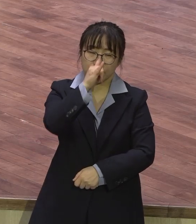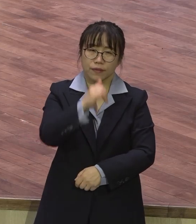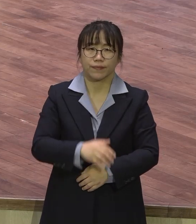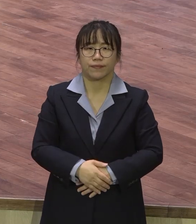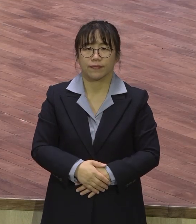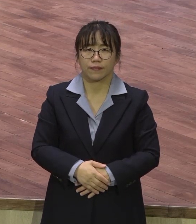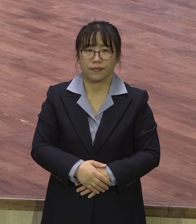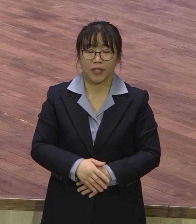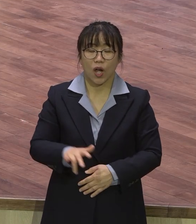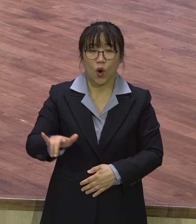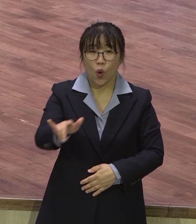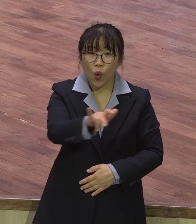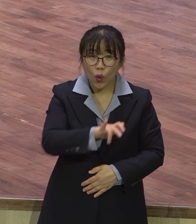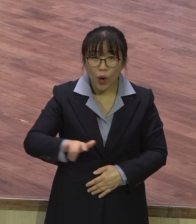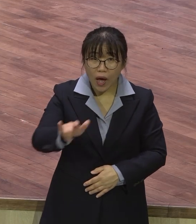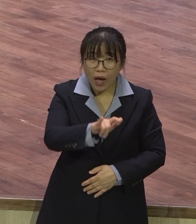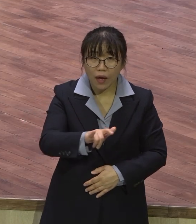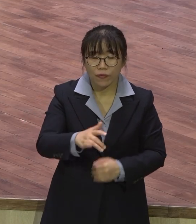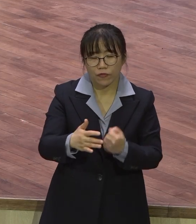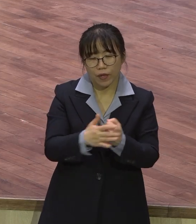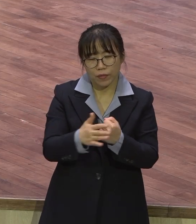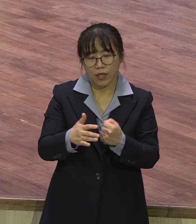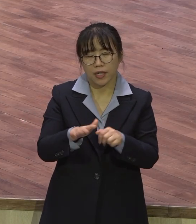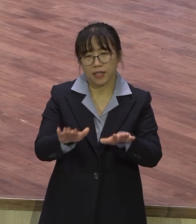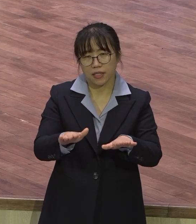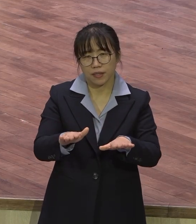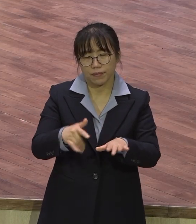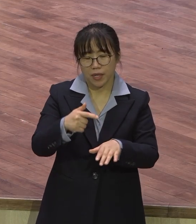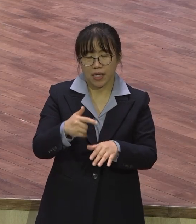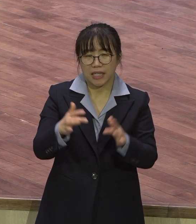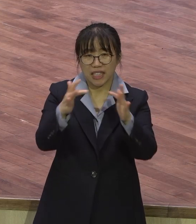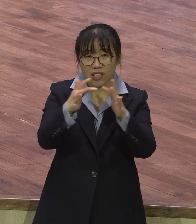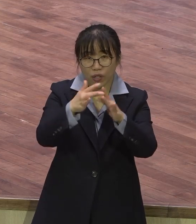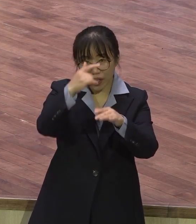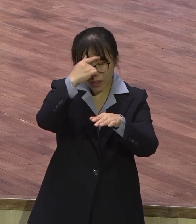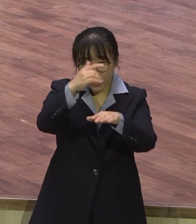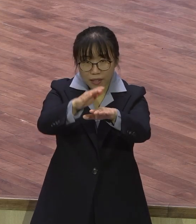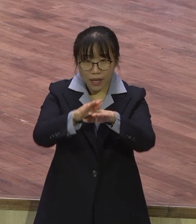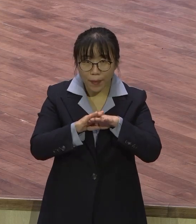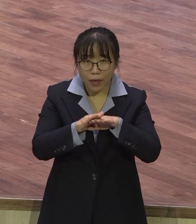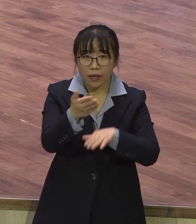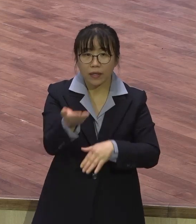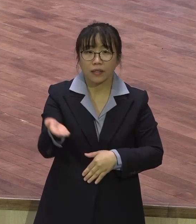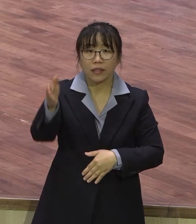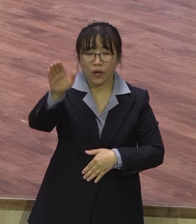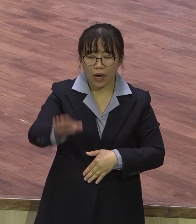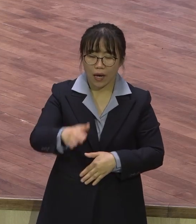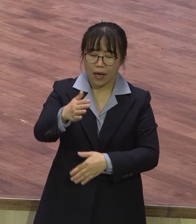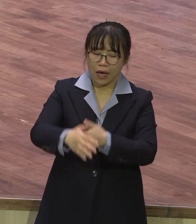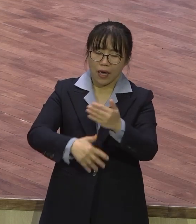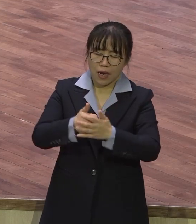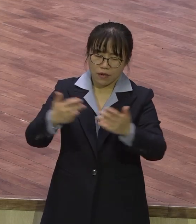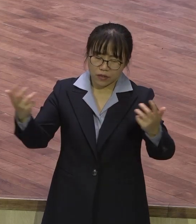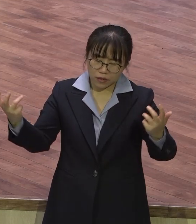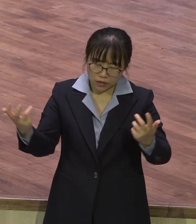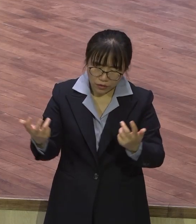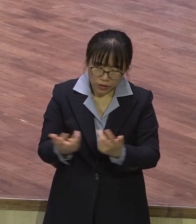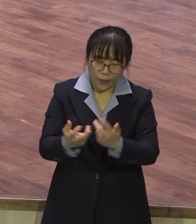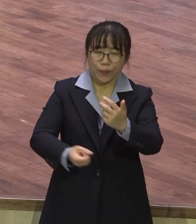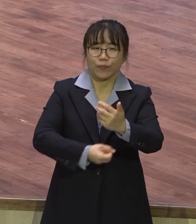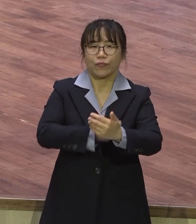코로나19로 인해서 우리가 온라인으로 예배를 들이지만 이런 하나님의 차고 넘치는 이런